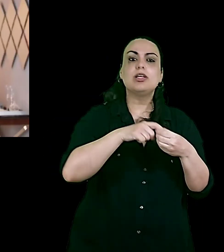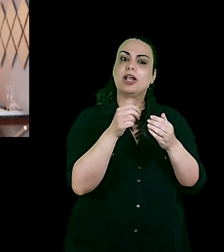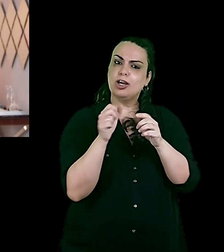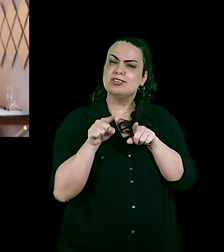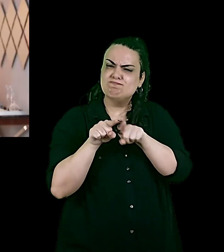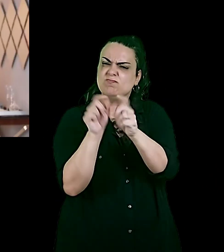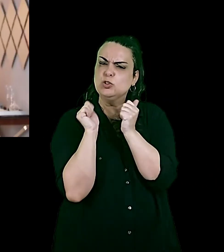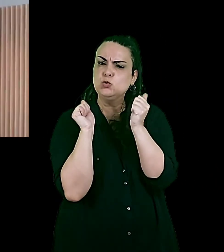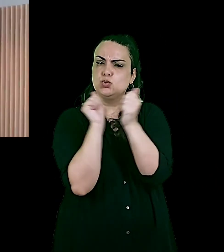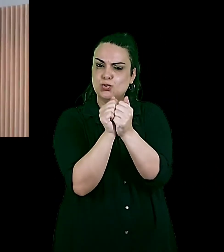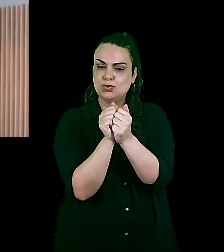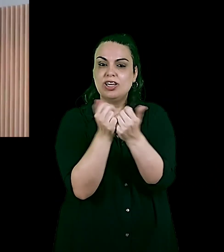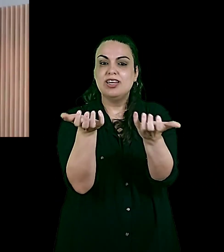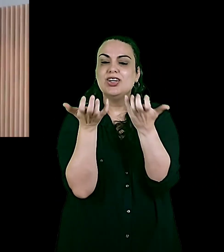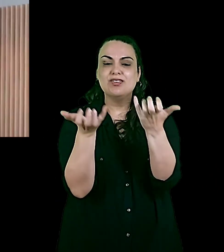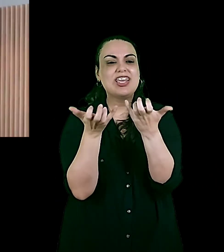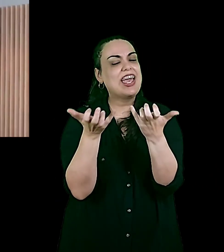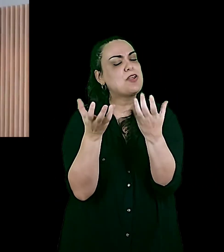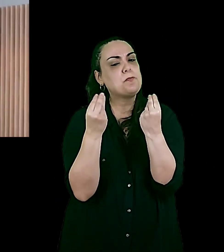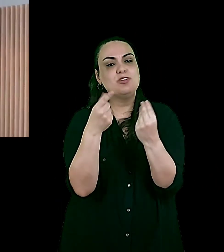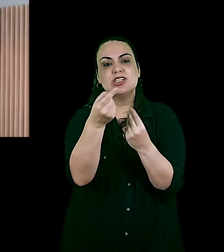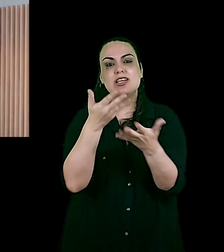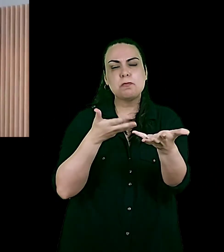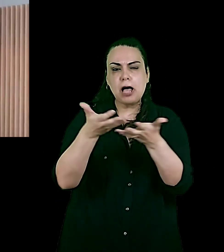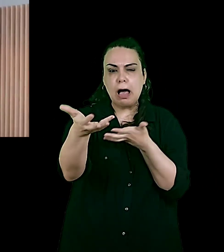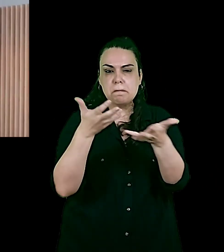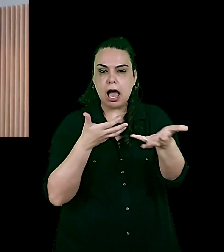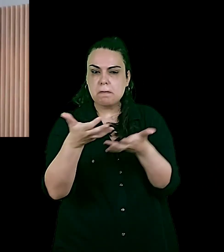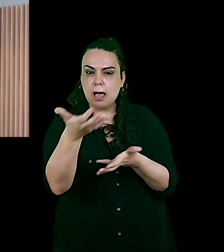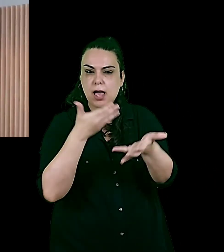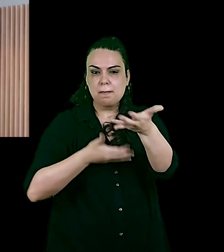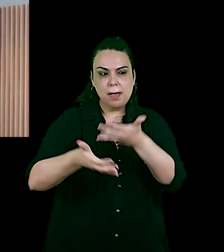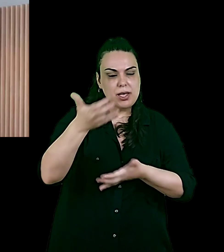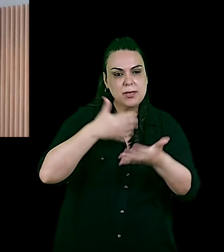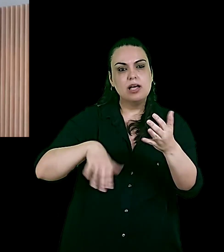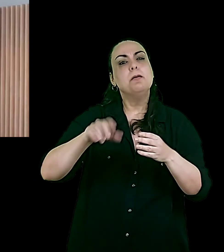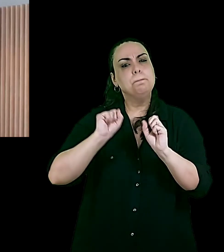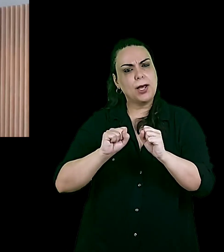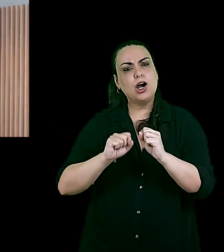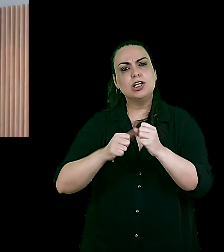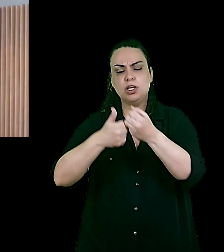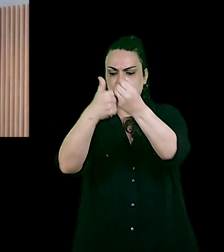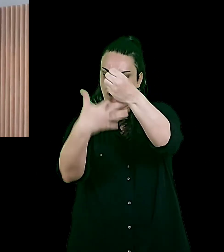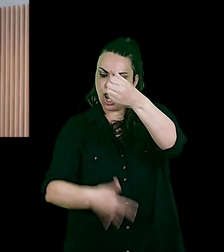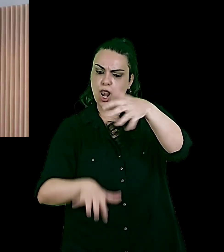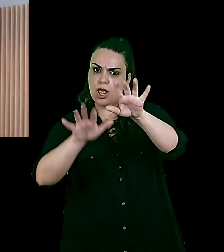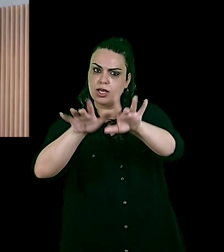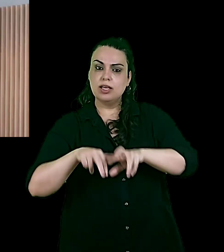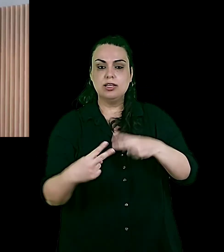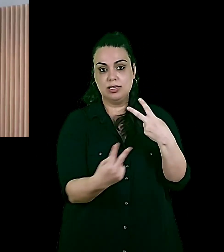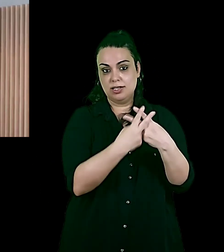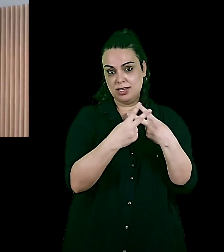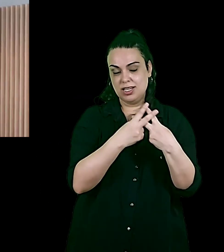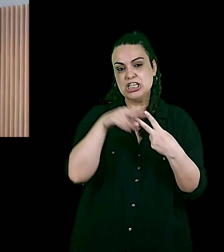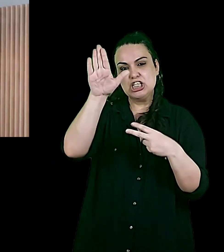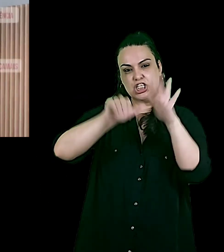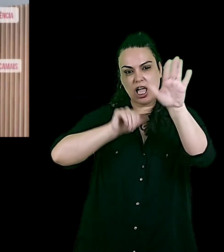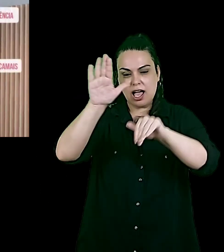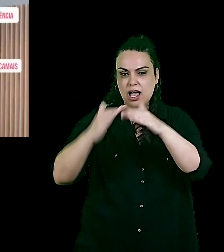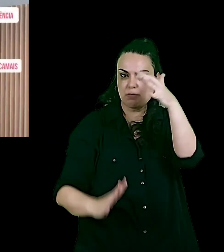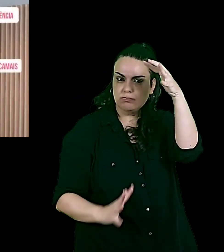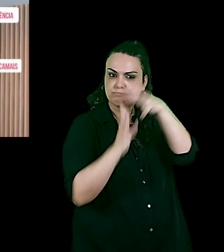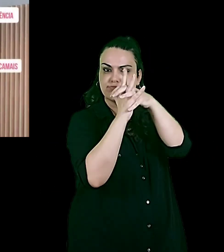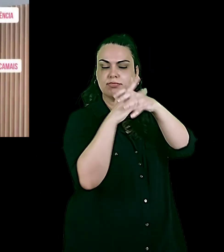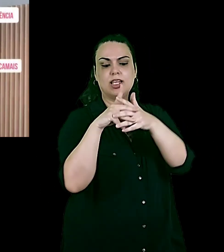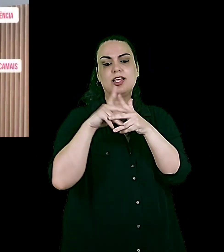gente poder caminhar junto. Eu gostaria muito que vocês interagissem comigo e descrevessem lá nos comentários, primeiro, as nossas tags,